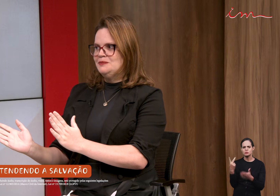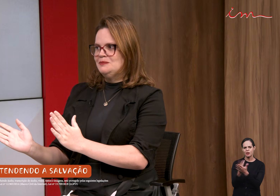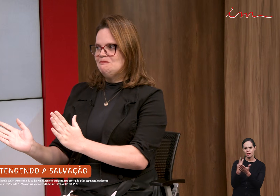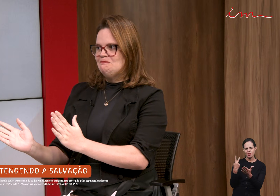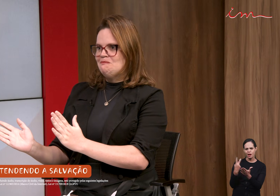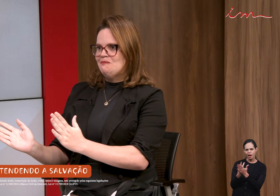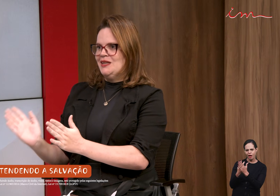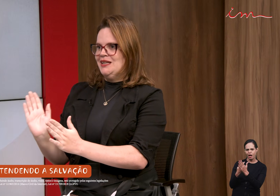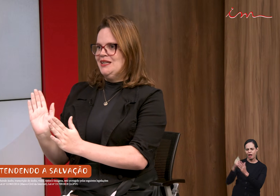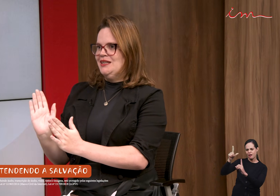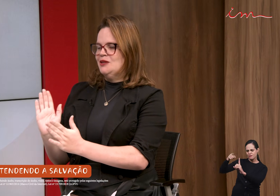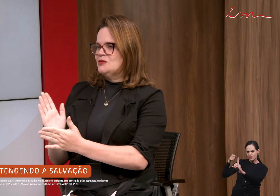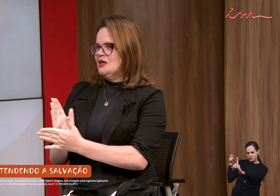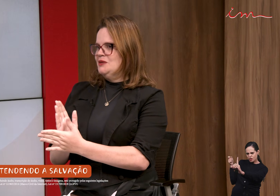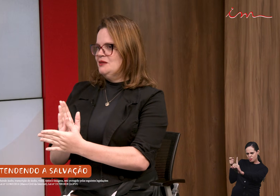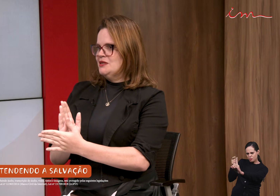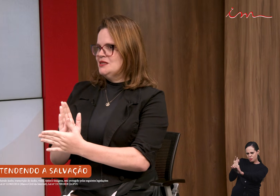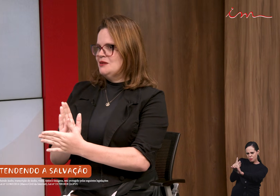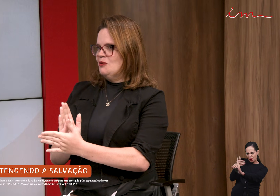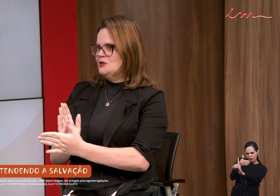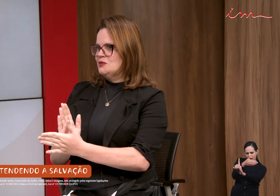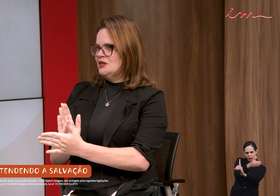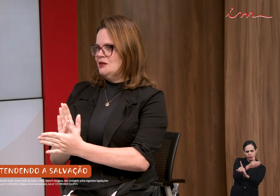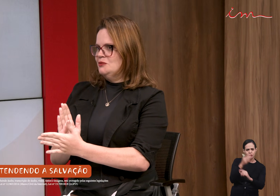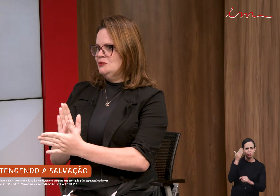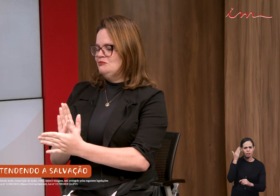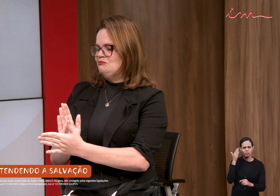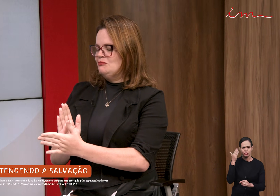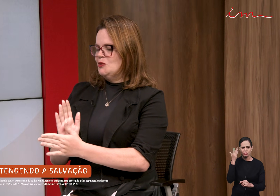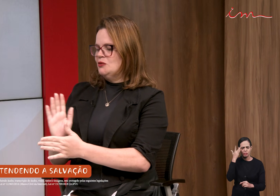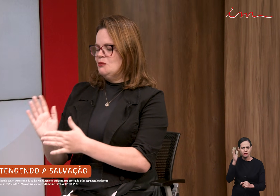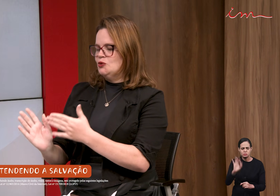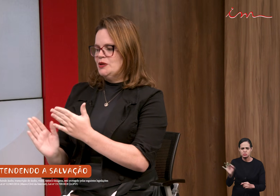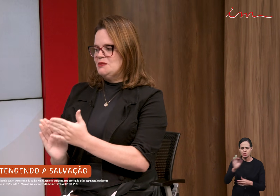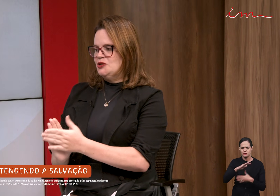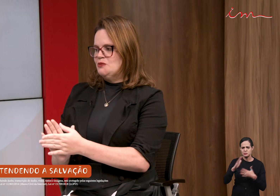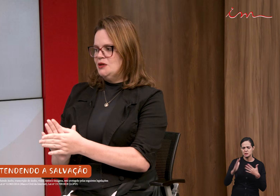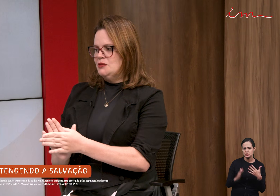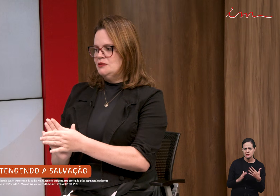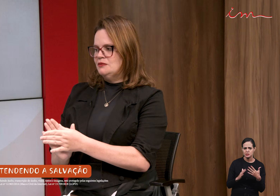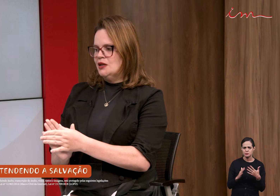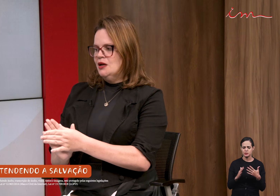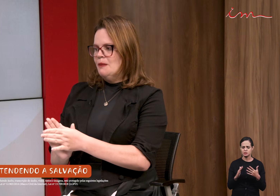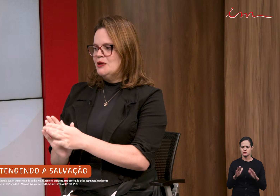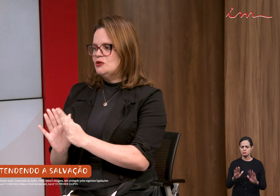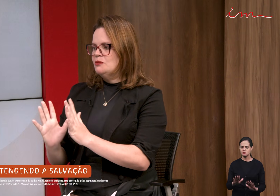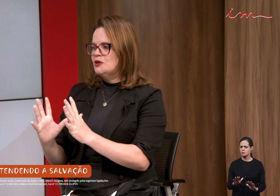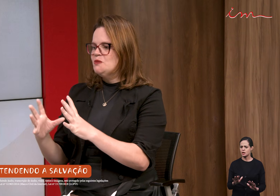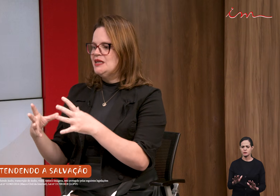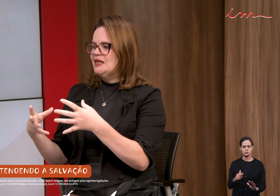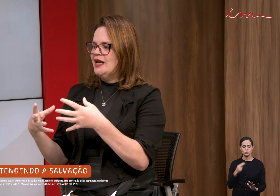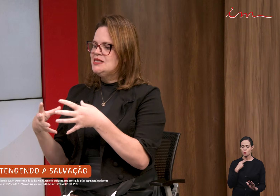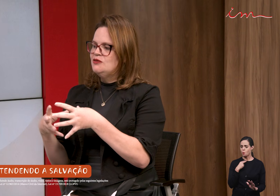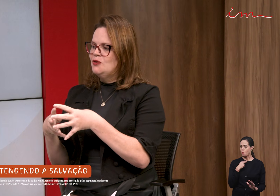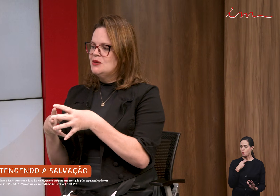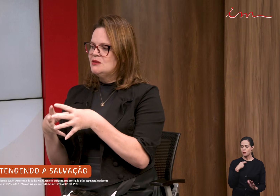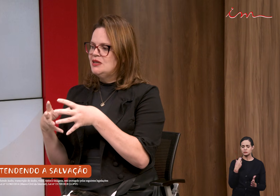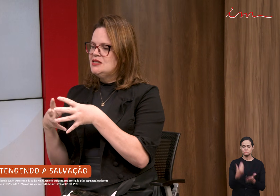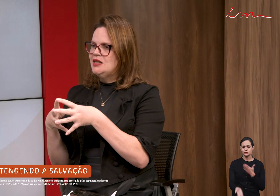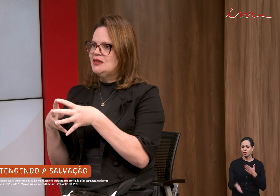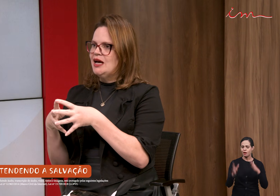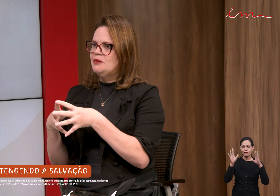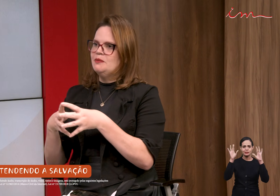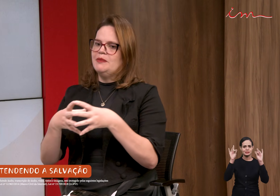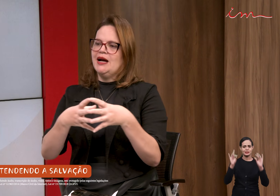surda que não sabe Libras ao mesmo tempo, não tem muito conhecimento de Bíblia, mas eu não posso perder essa